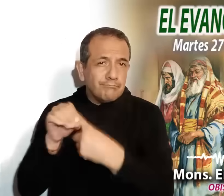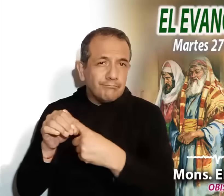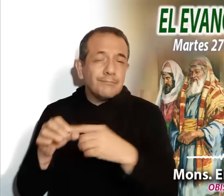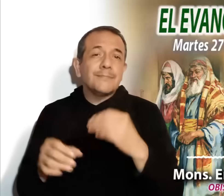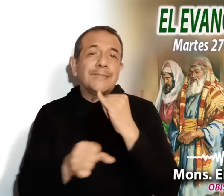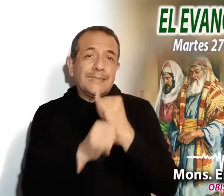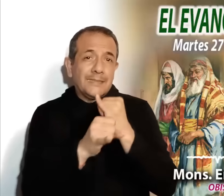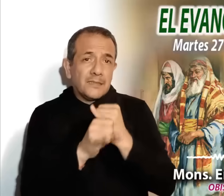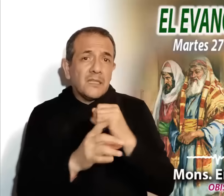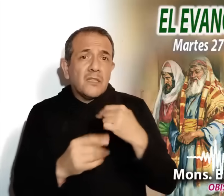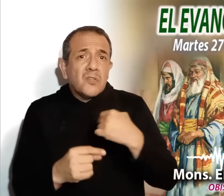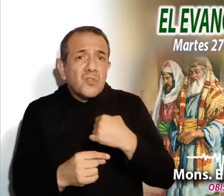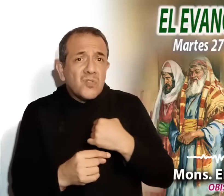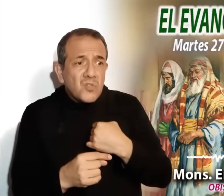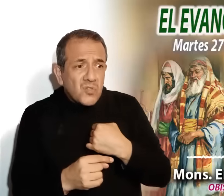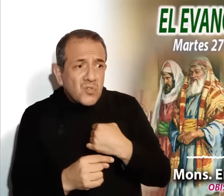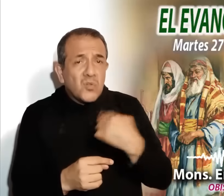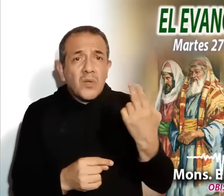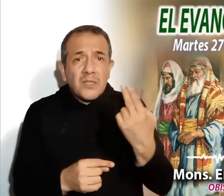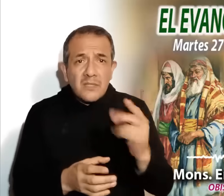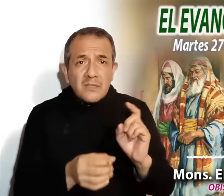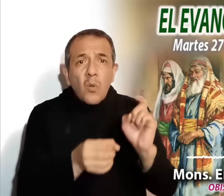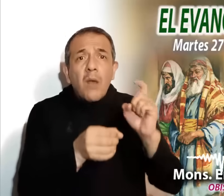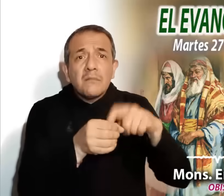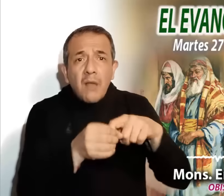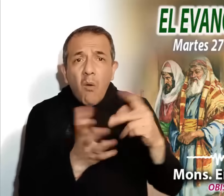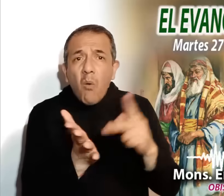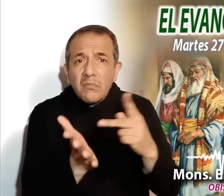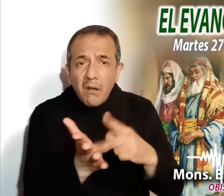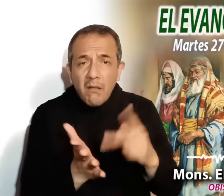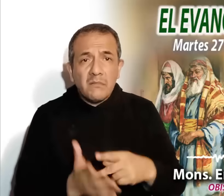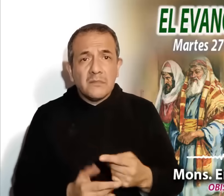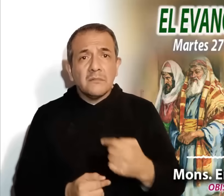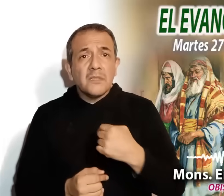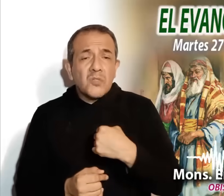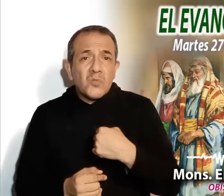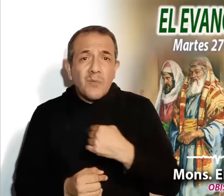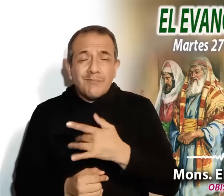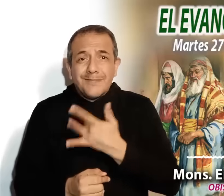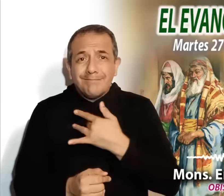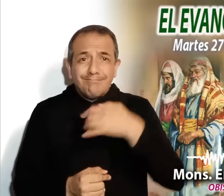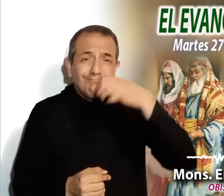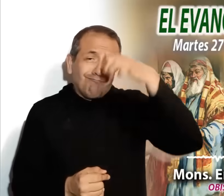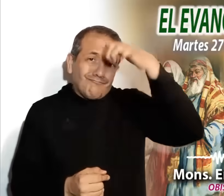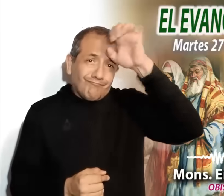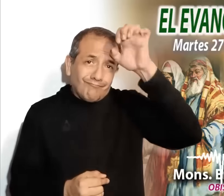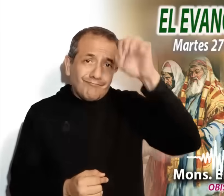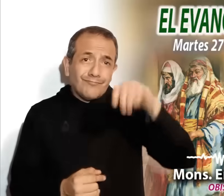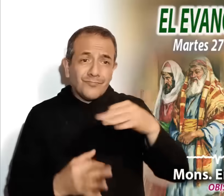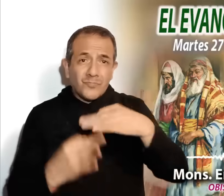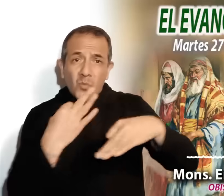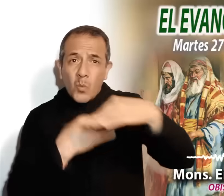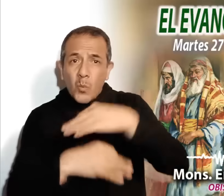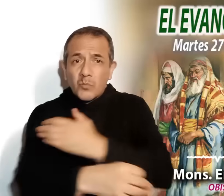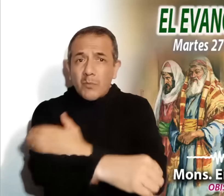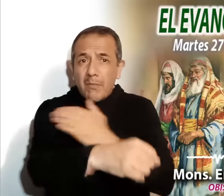preguntaba qué tendría que hacer para ser aceptada nuevamente y no sentirse extraña entre todos